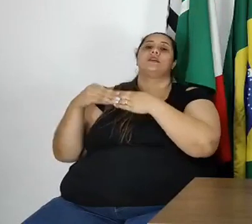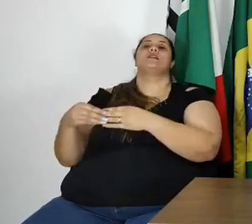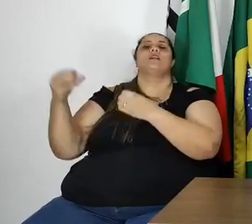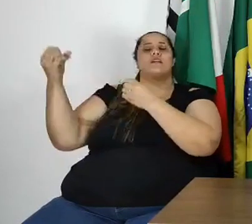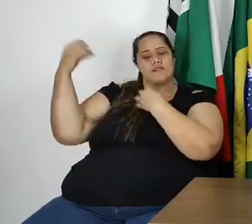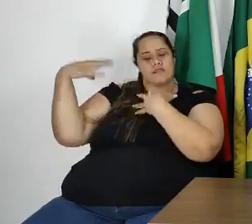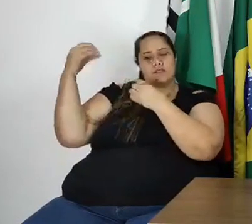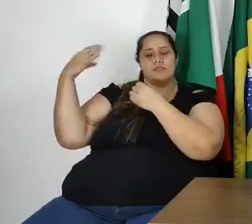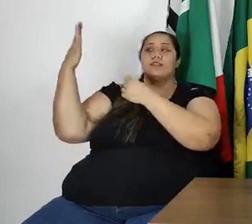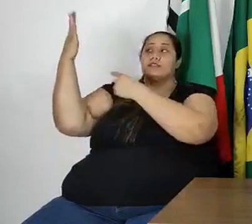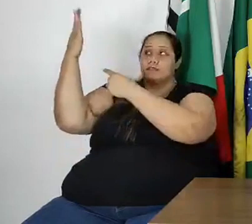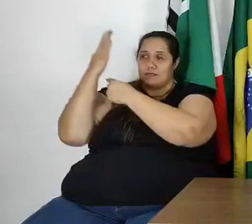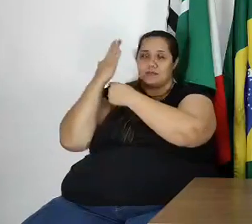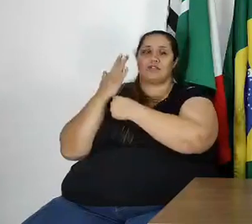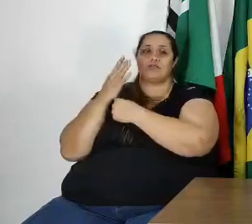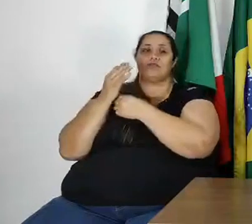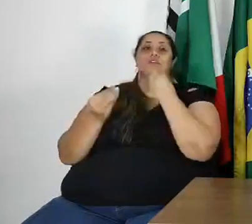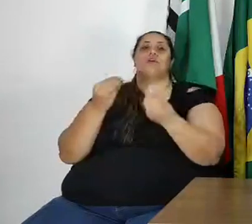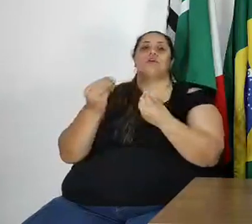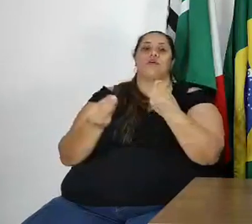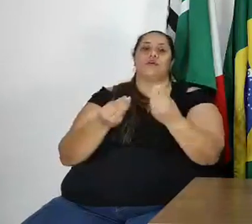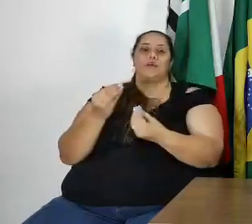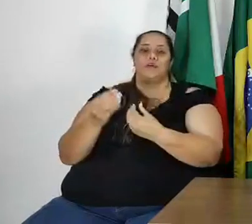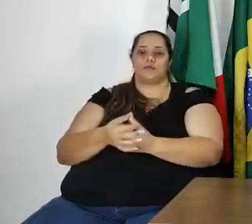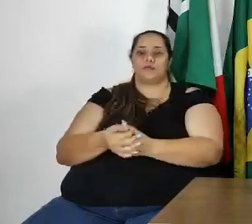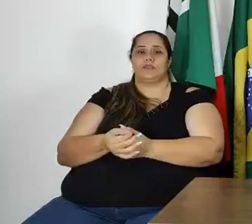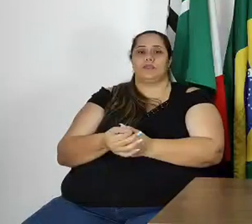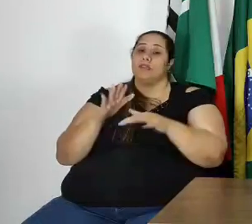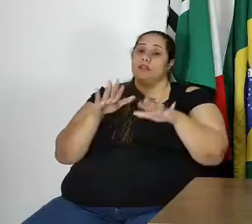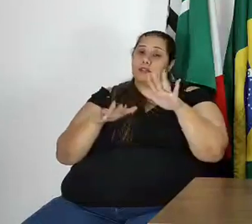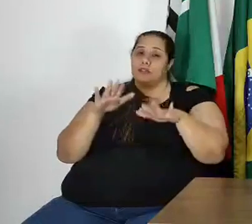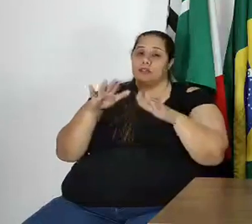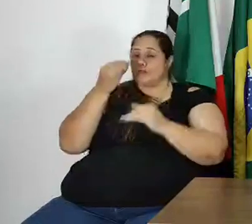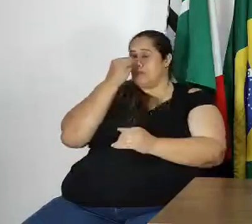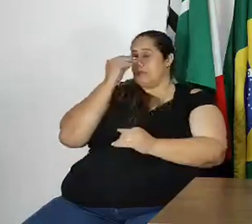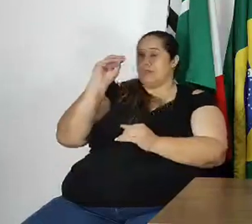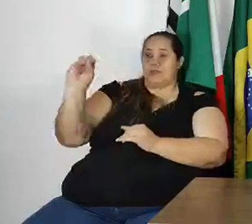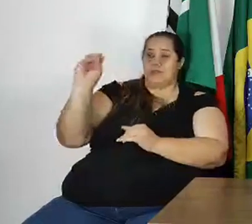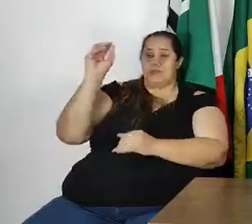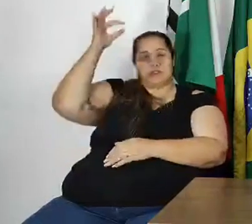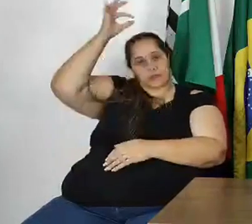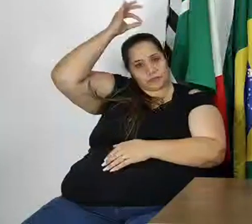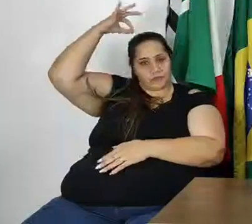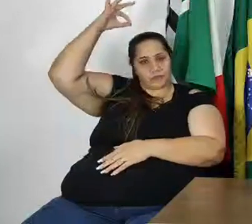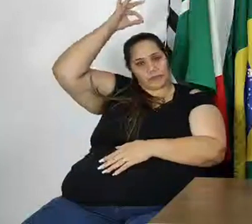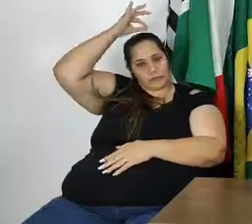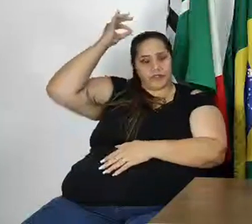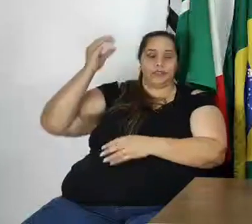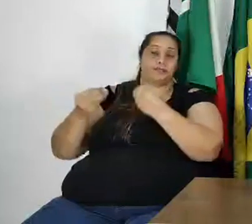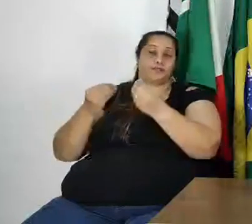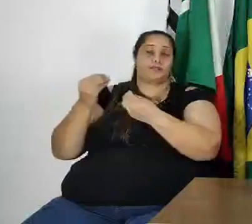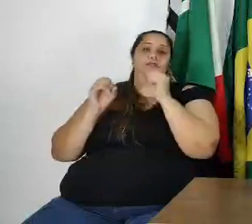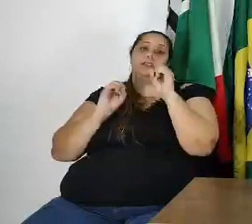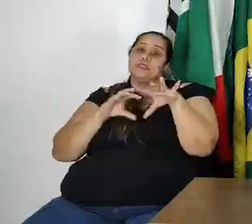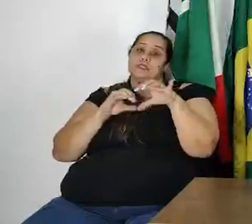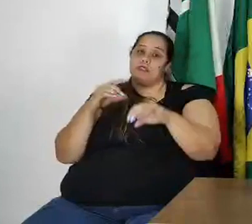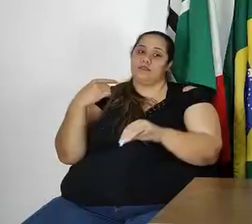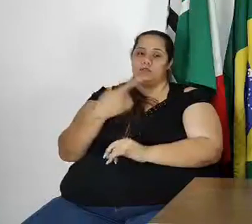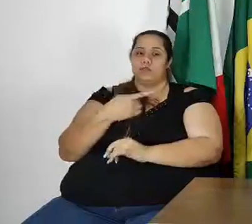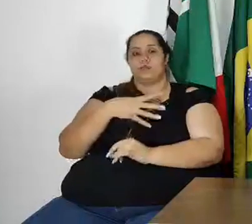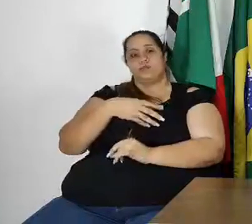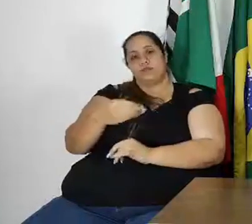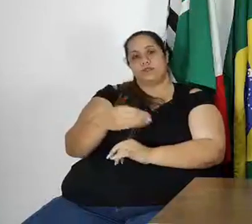estamos ignorando Ele quando se trata da educação dos nossos filhos? Precisamos sim